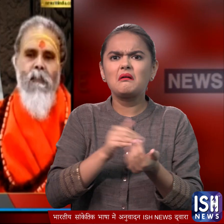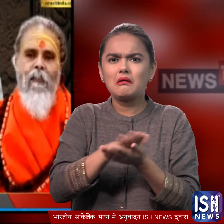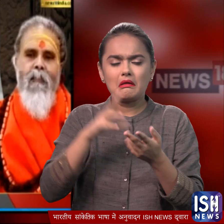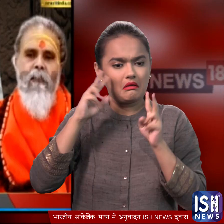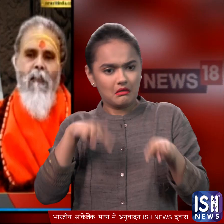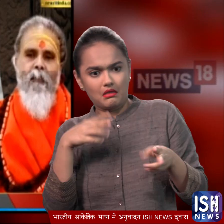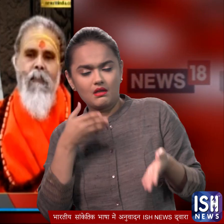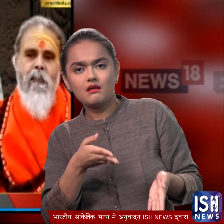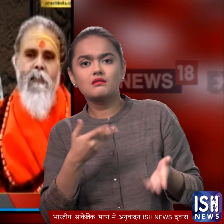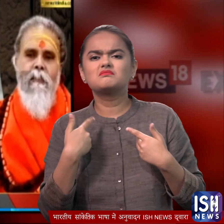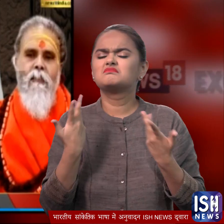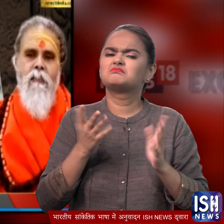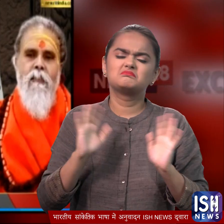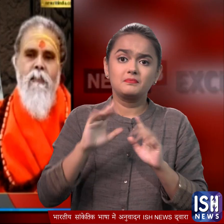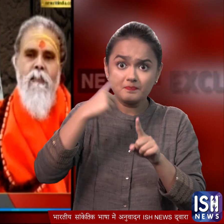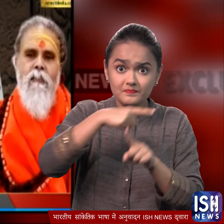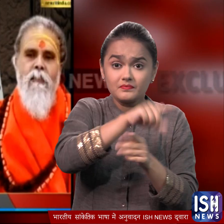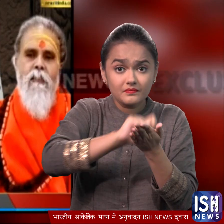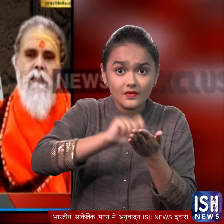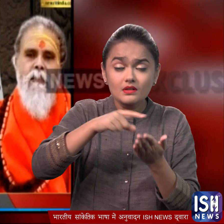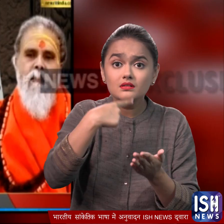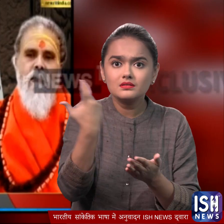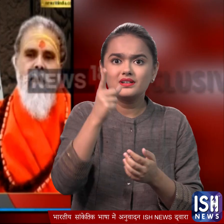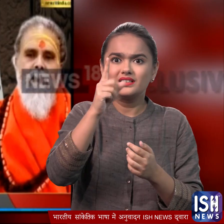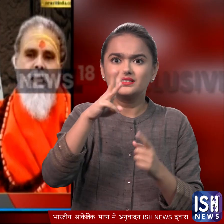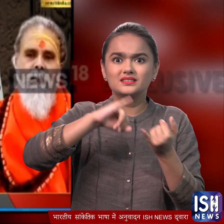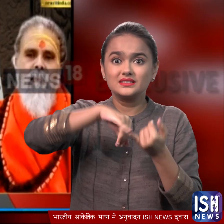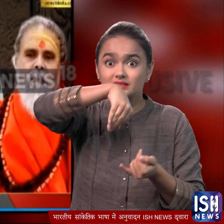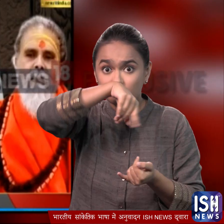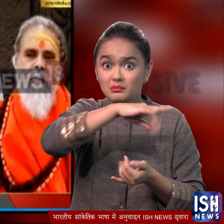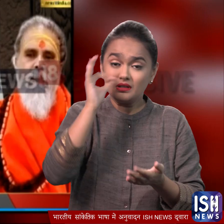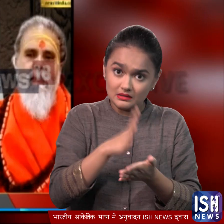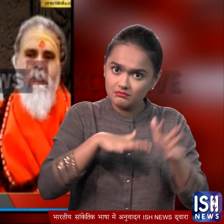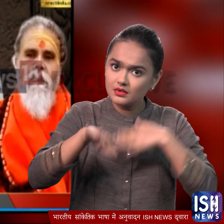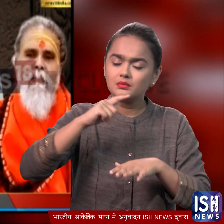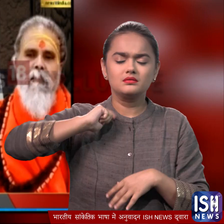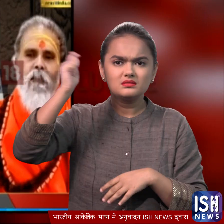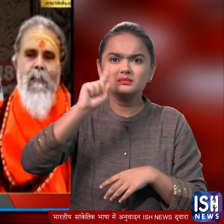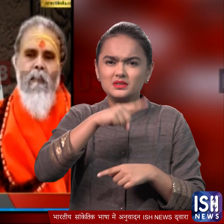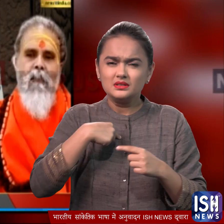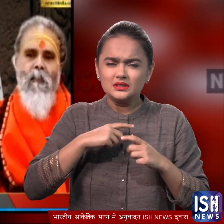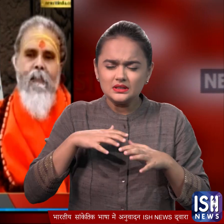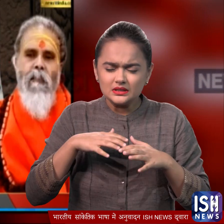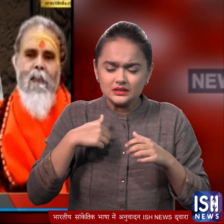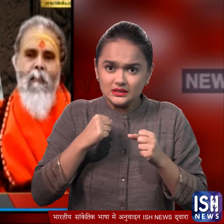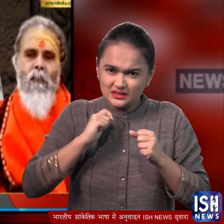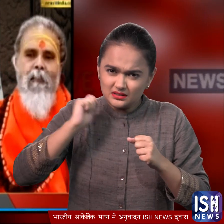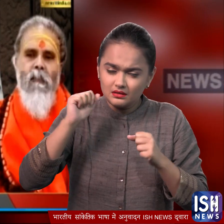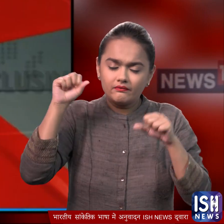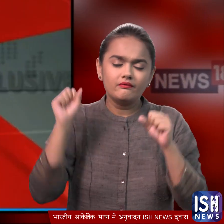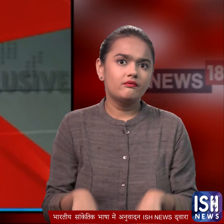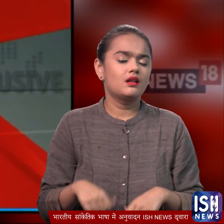जाएगी। पता चला है कि उन्होंने सुसाइड नोट में यह भी लिखा कि वो 13 सितंबर को ही जान देने जा रहे थे, लेकिन तब वो हिम्मत नहीं कर